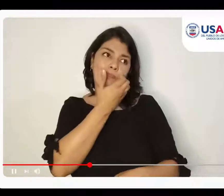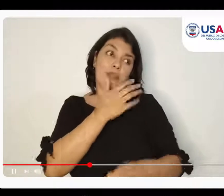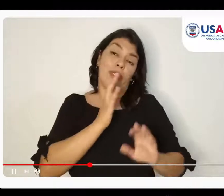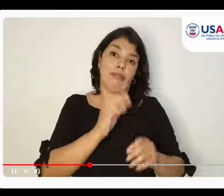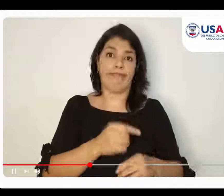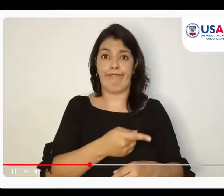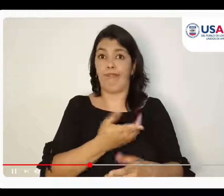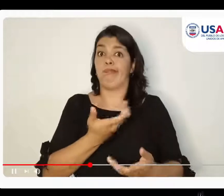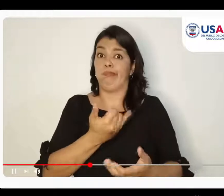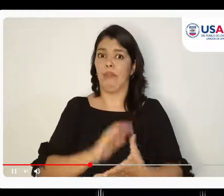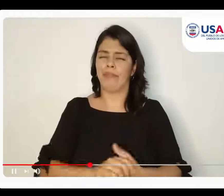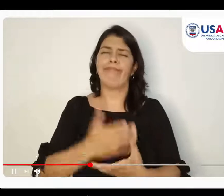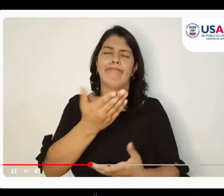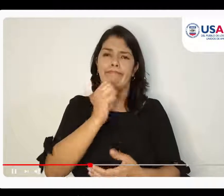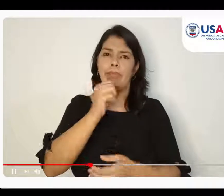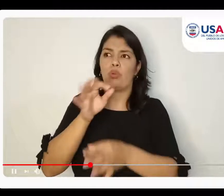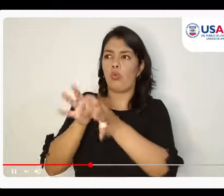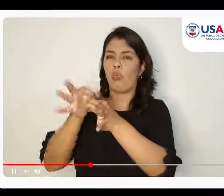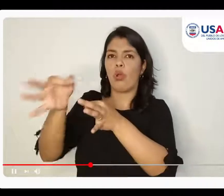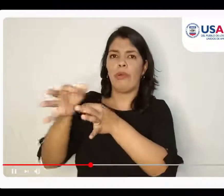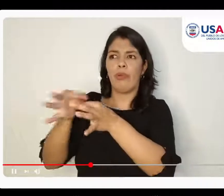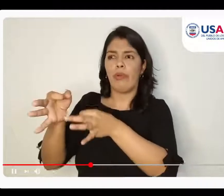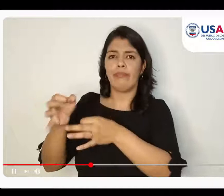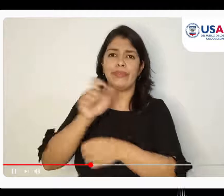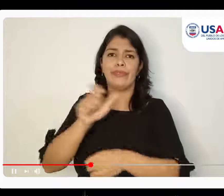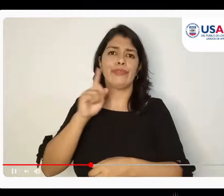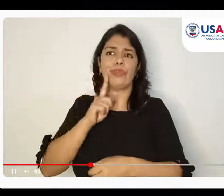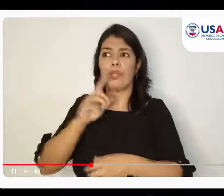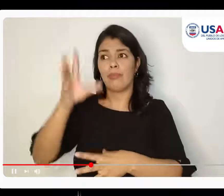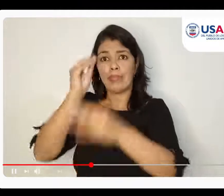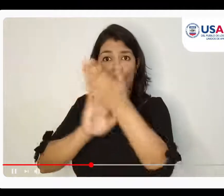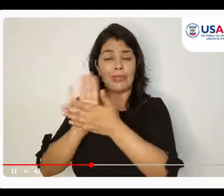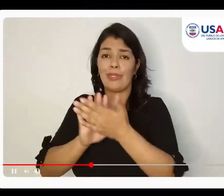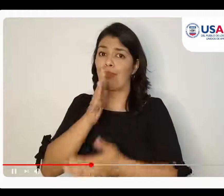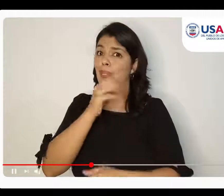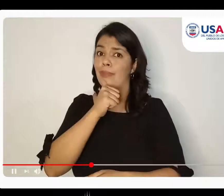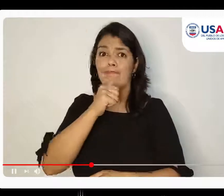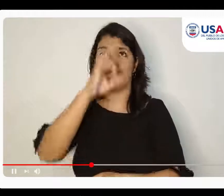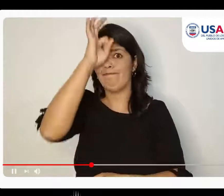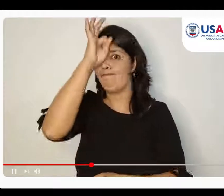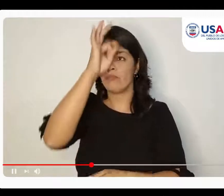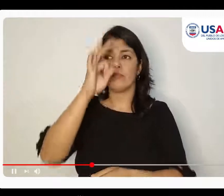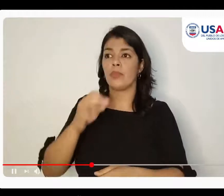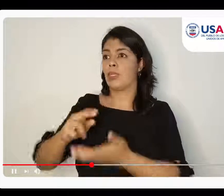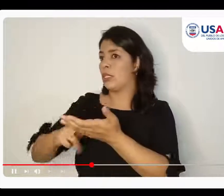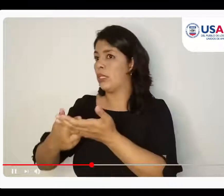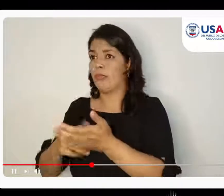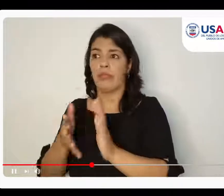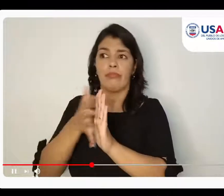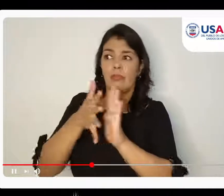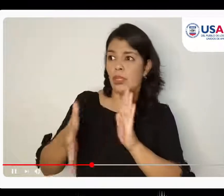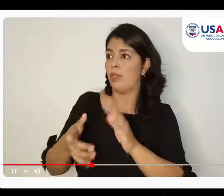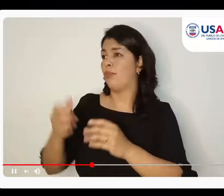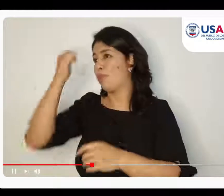donde las personas sordas ni aprenden la lengua de señas porque no hay docentes de su lengua, no hay mucho menos intérpretes, no hay acceso a